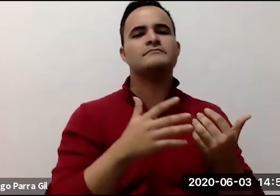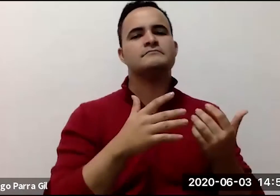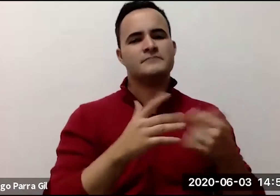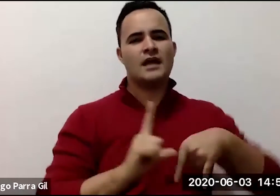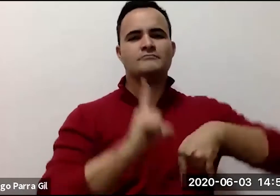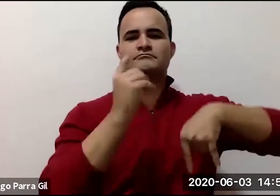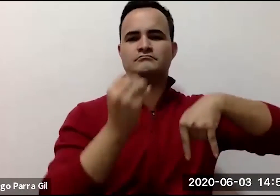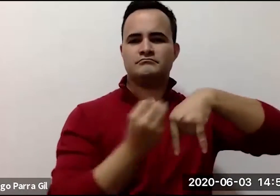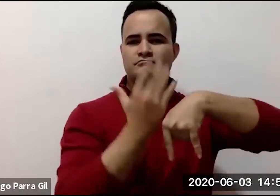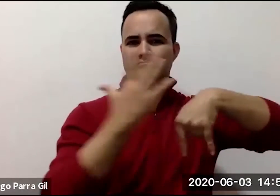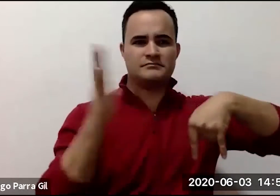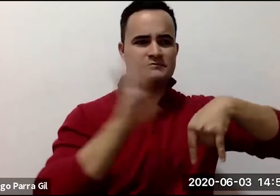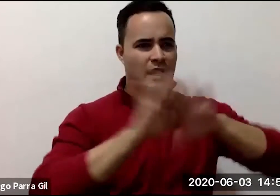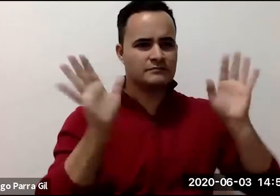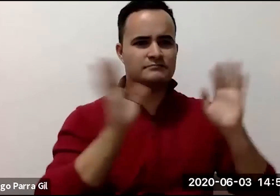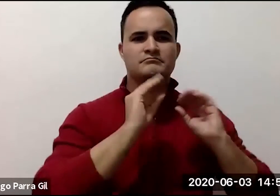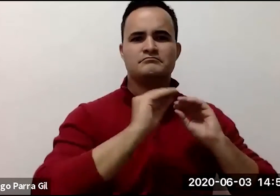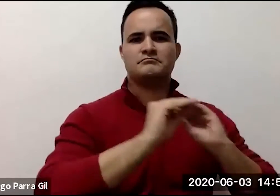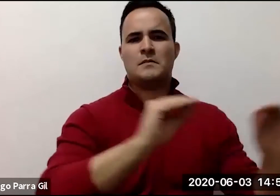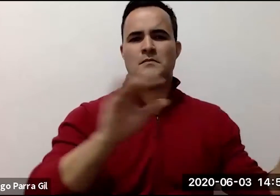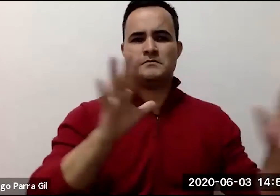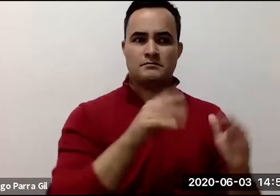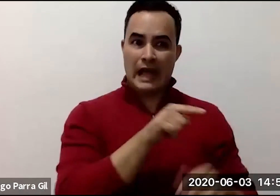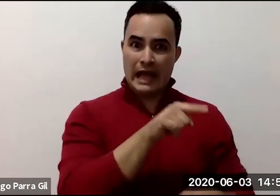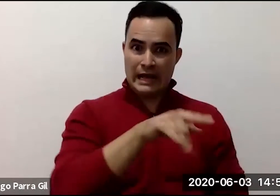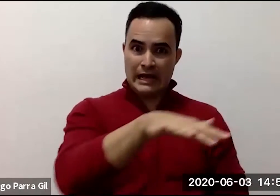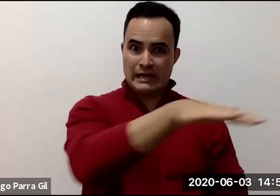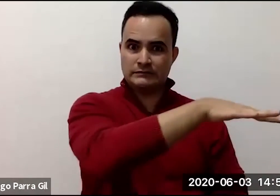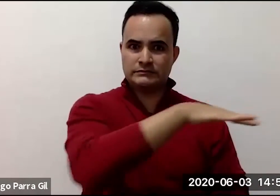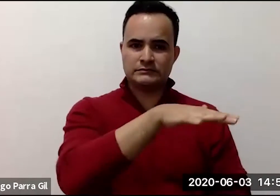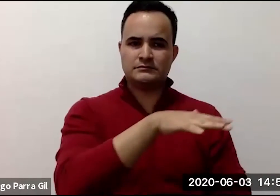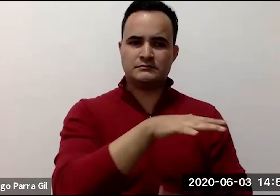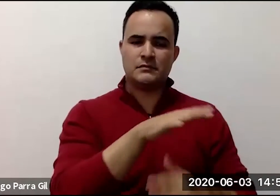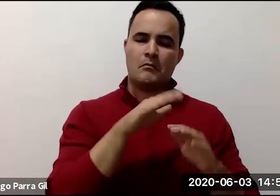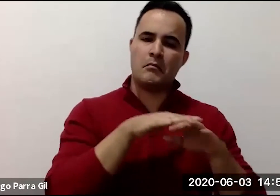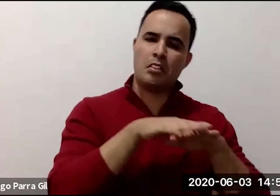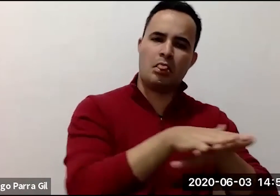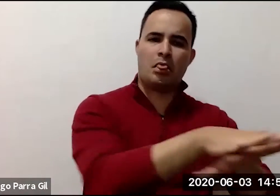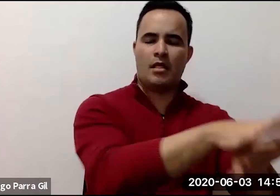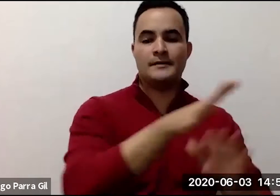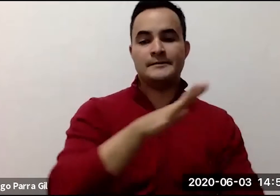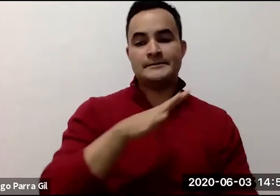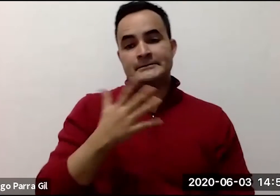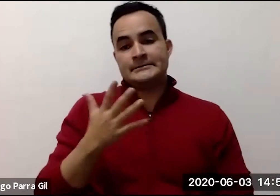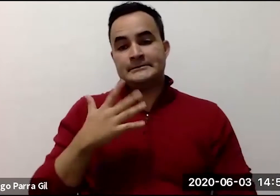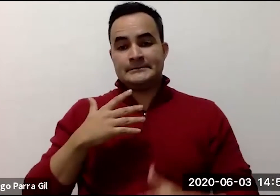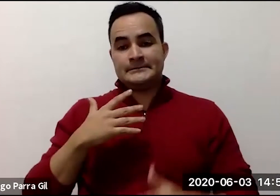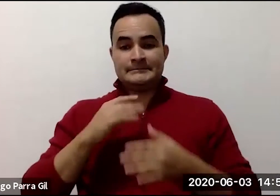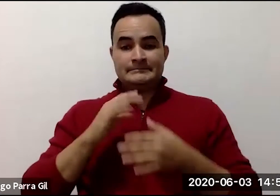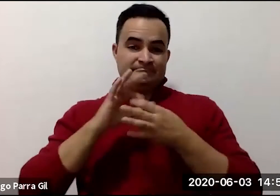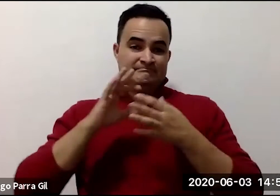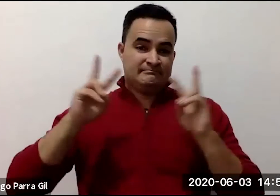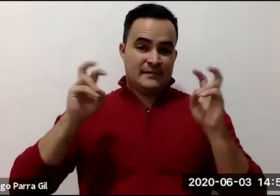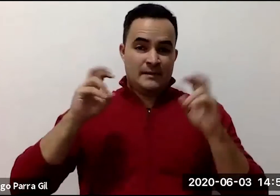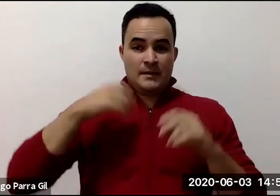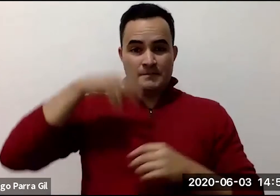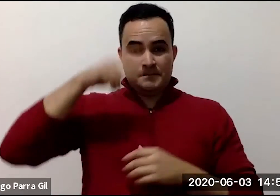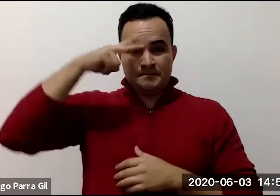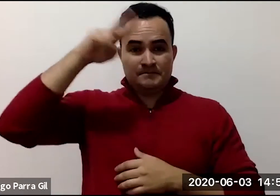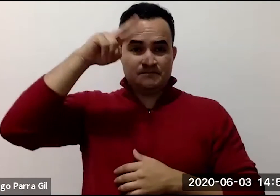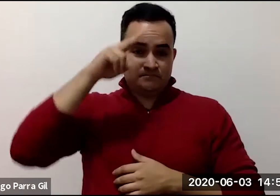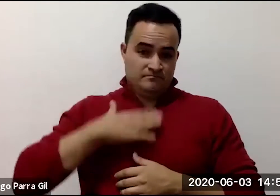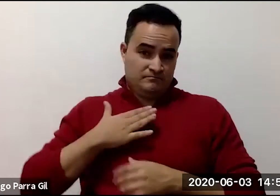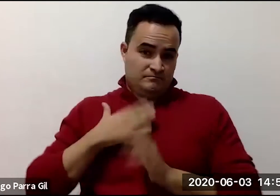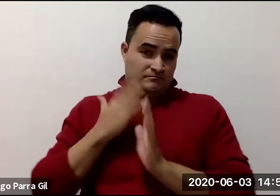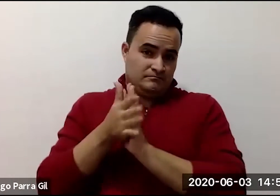este contexto, digamos, de pandemia, al menos en México, pero no sé si también en otros contextos se esté